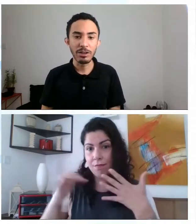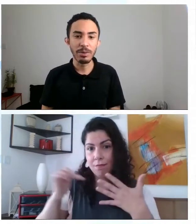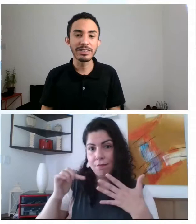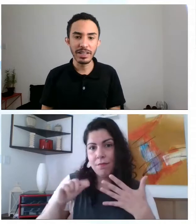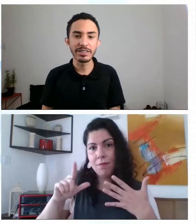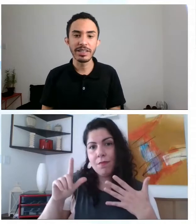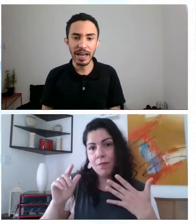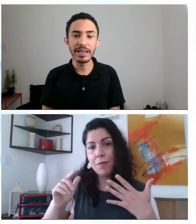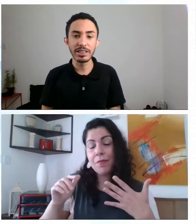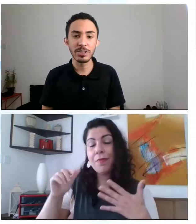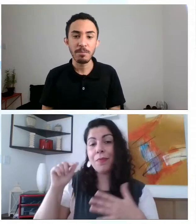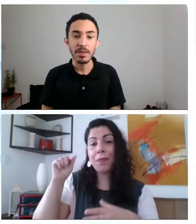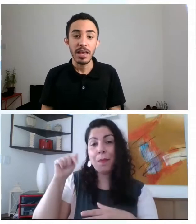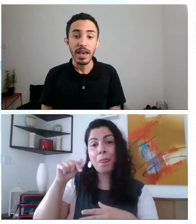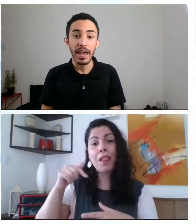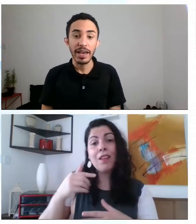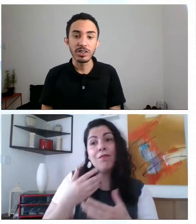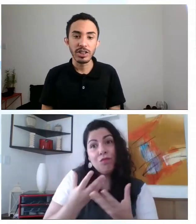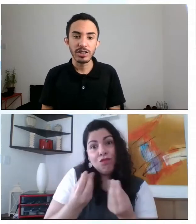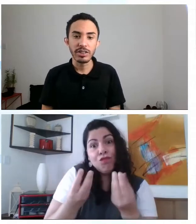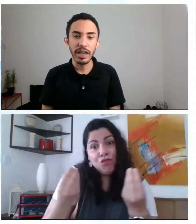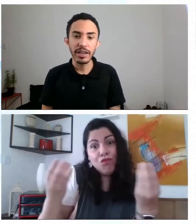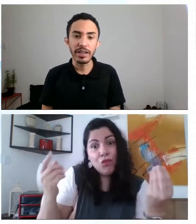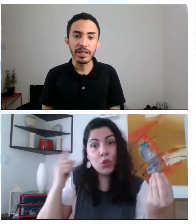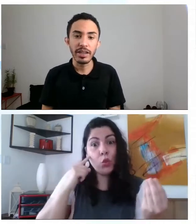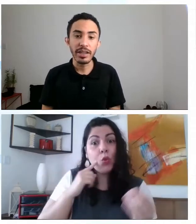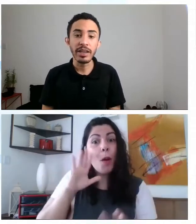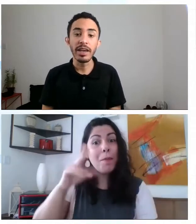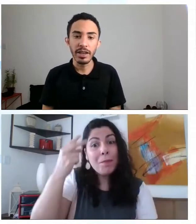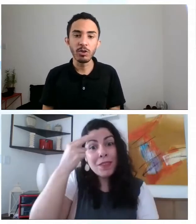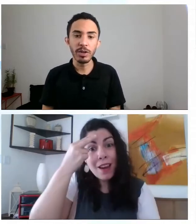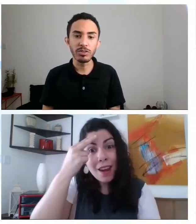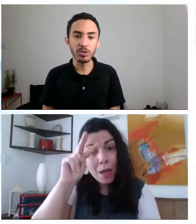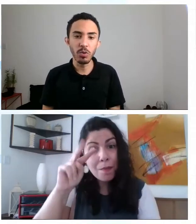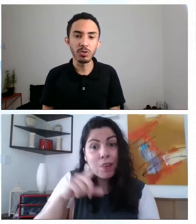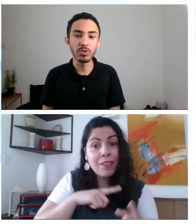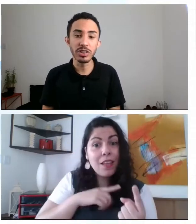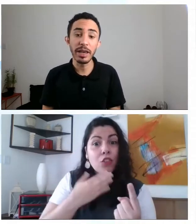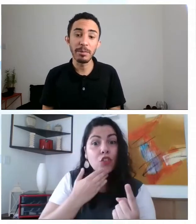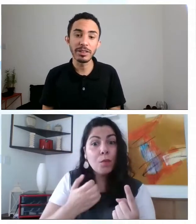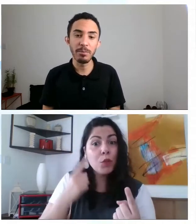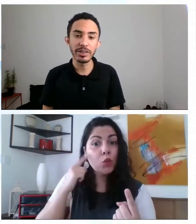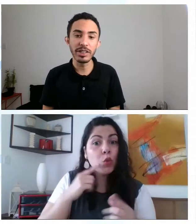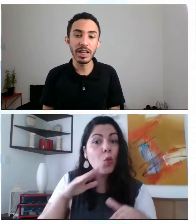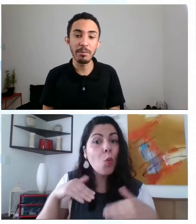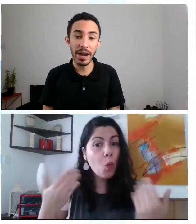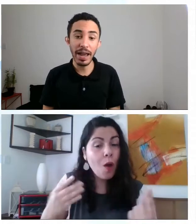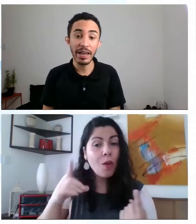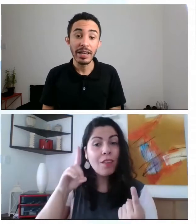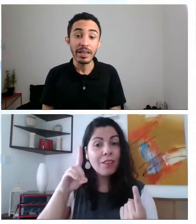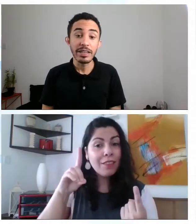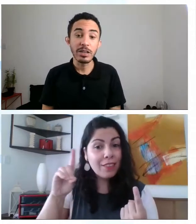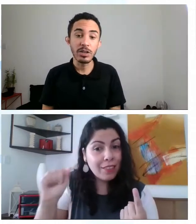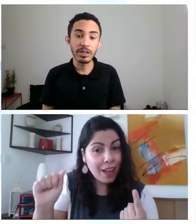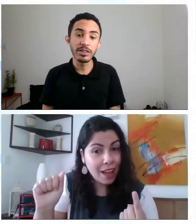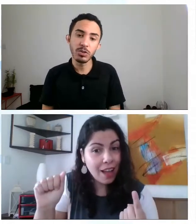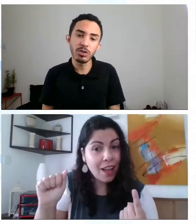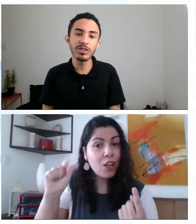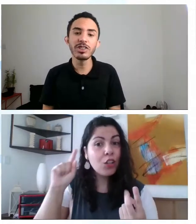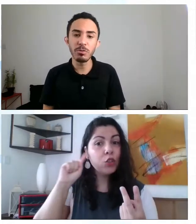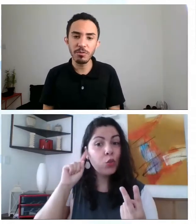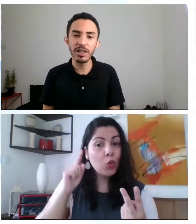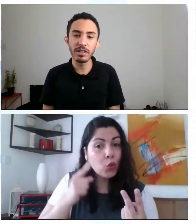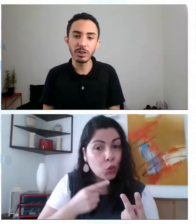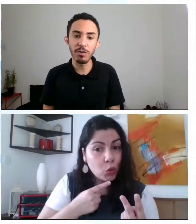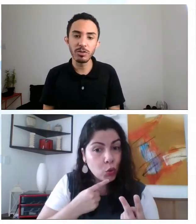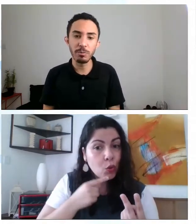Na língua brasileira de sinais, a gente tem inúmeros surdos, né? Mas é importante lembrar que surdo